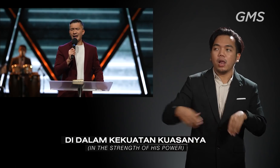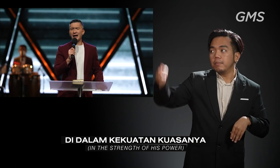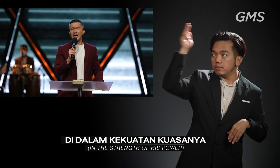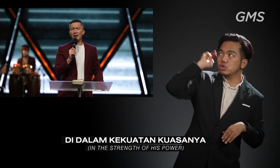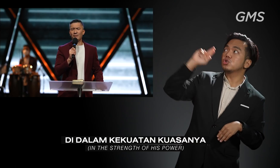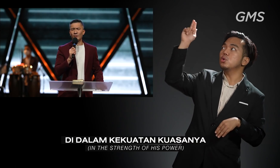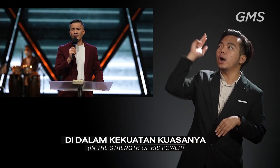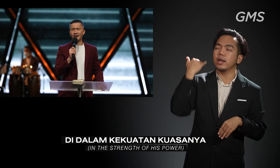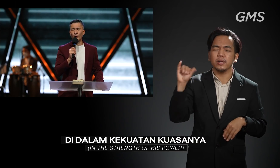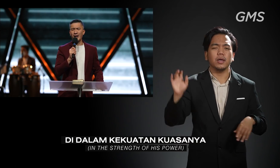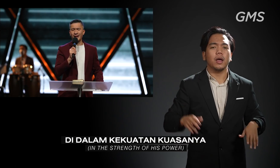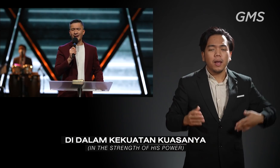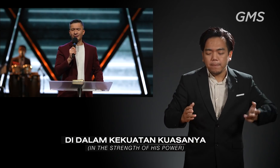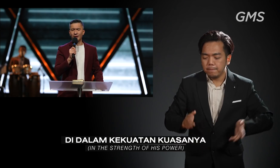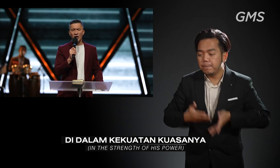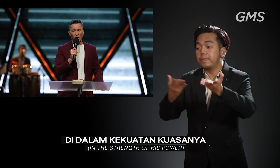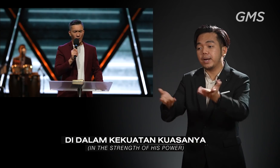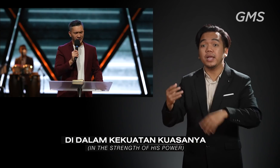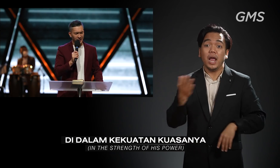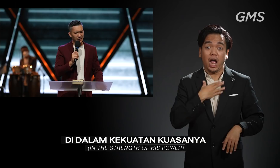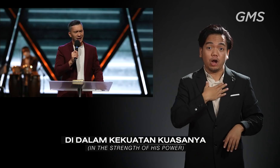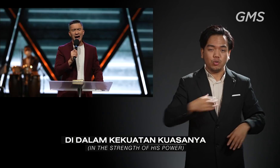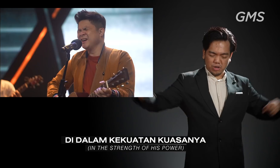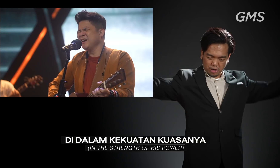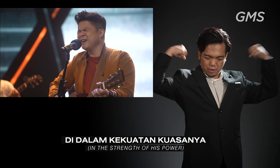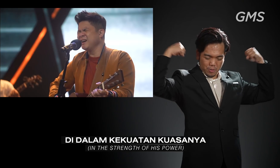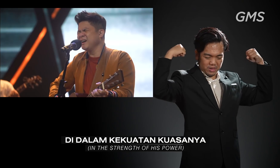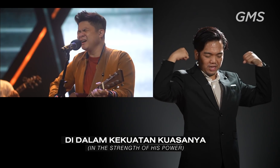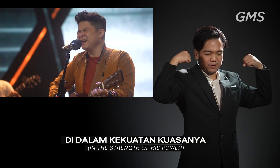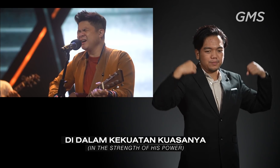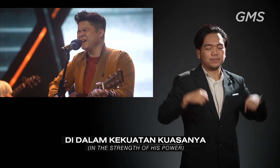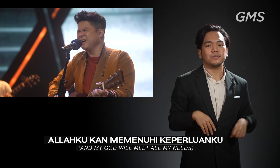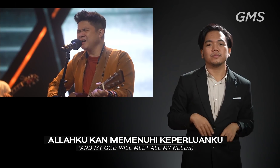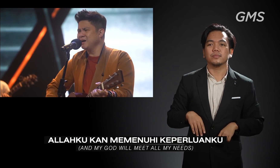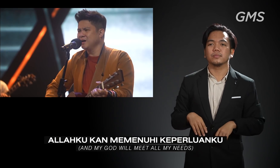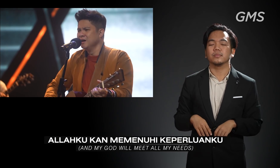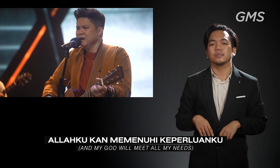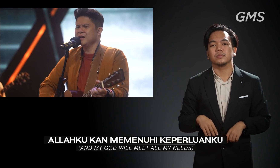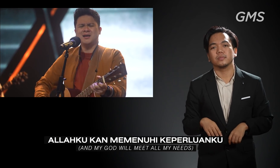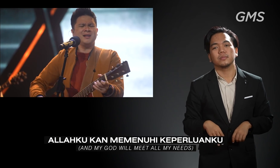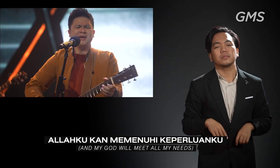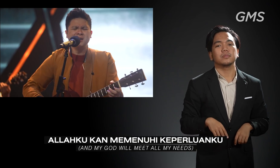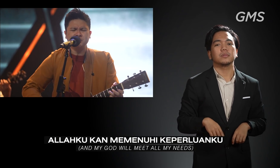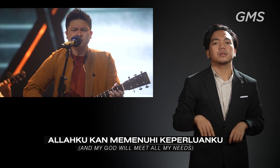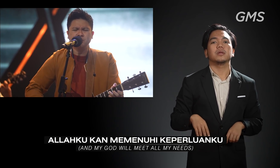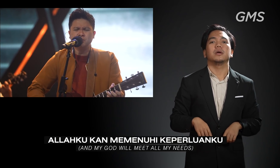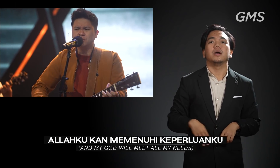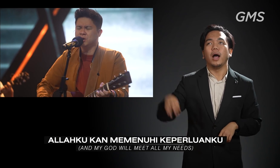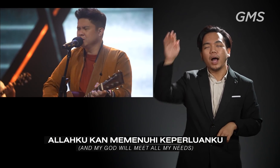di dalam kekuatan kuasa-Nya. Allahku kan mencukupi keperluanku.